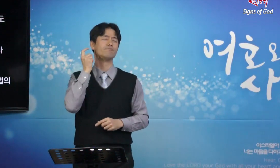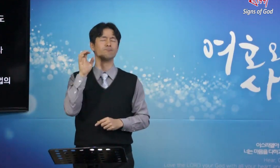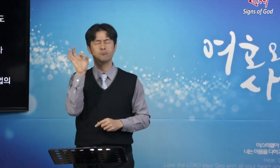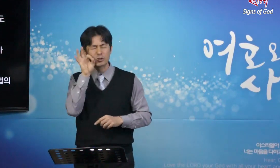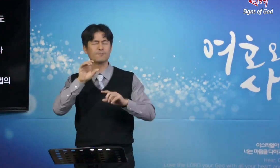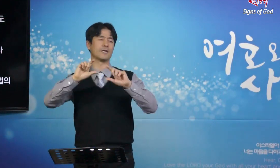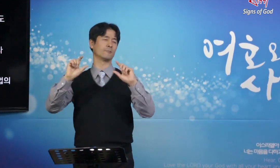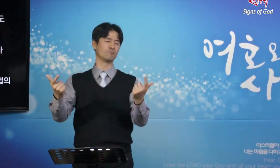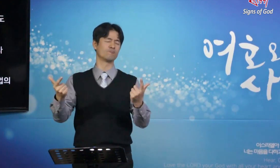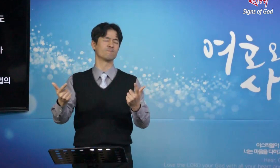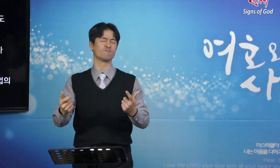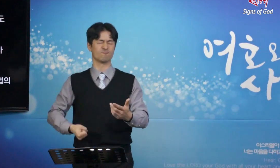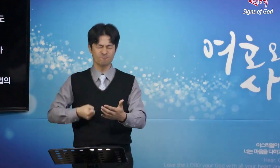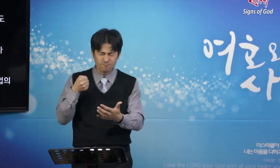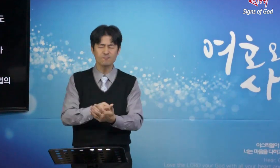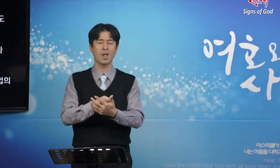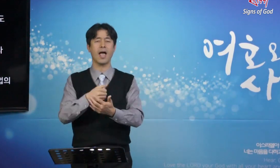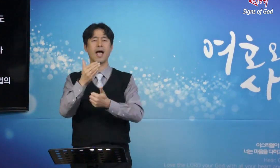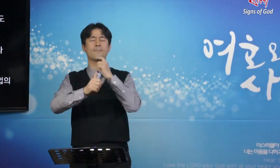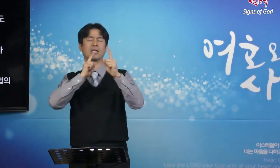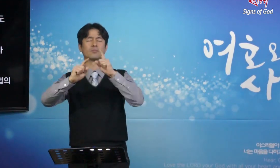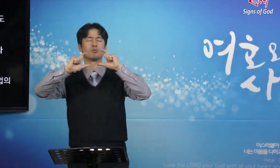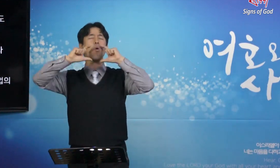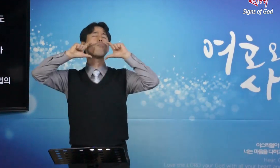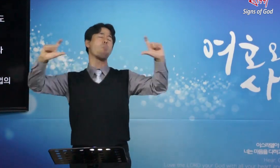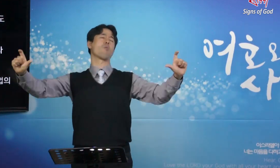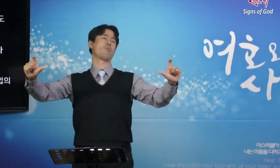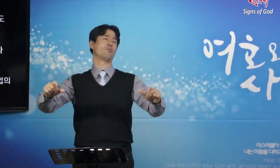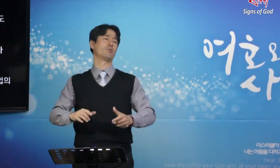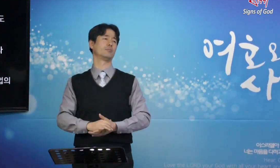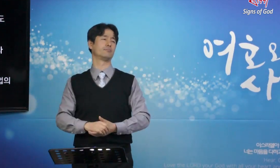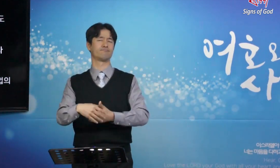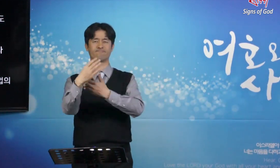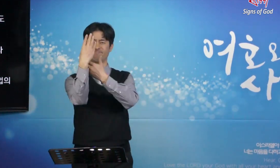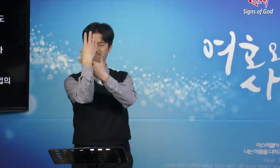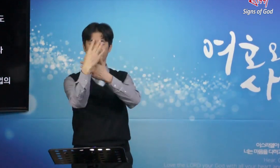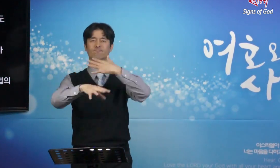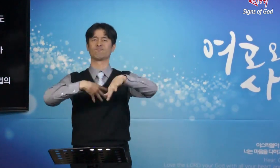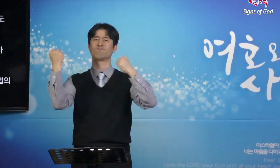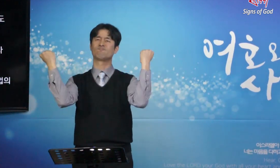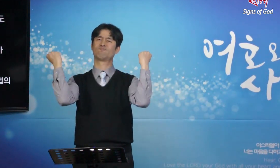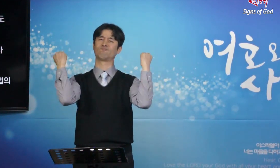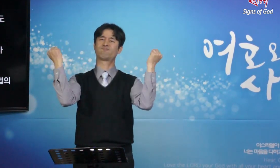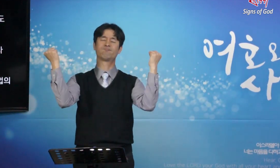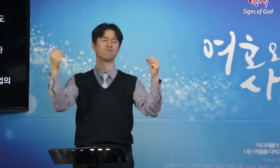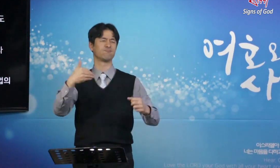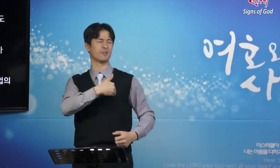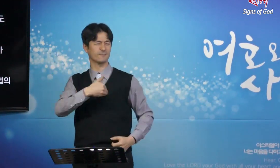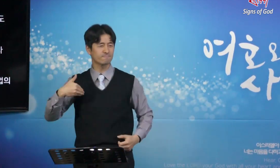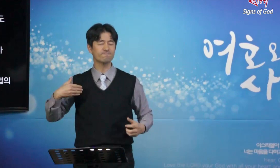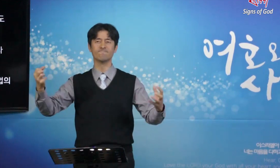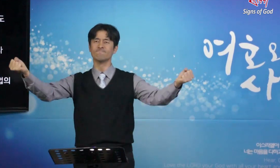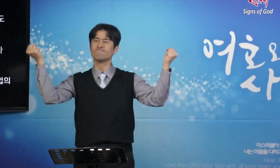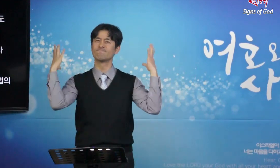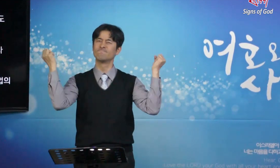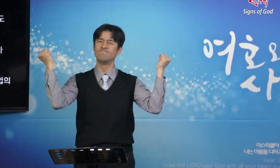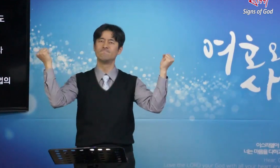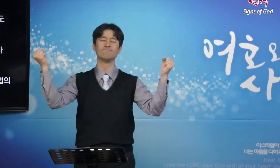하나님의 말씀의 복음을 부끄럽지 않고 당당하게 선포할 수 있는 그런 모습들도